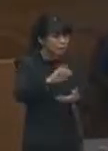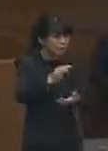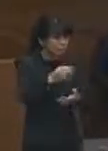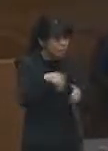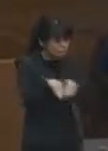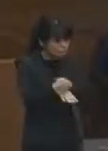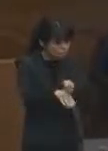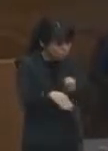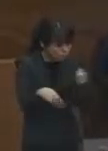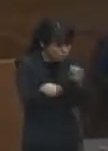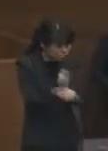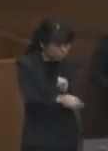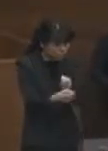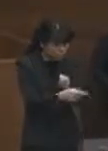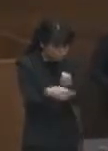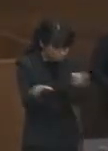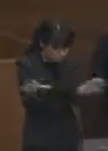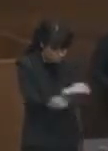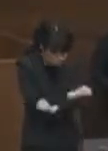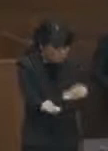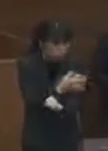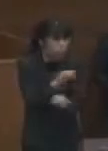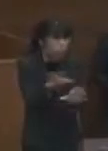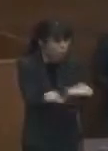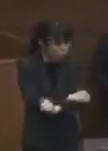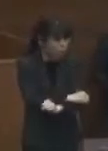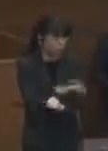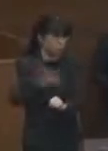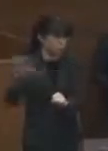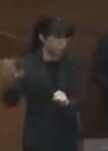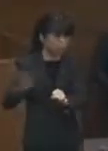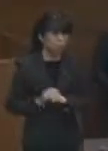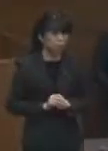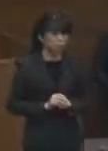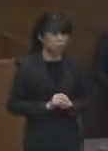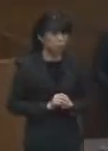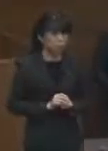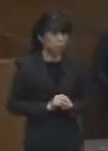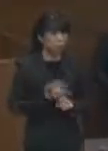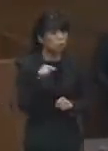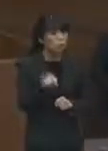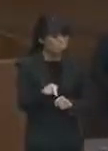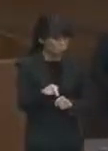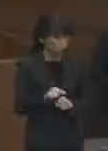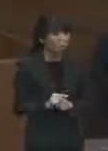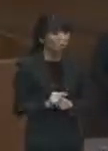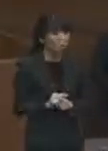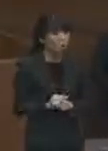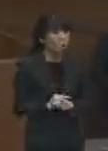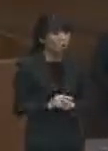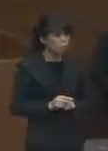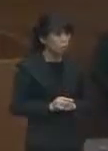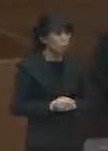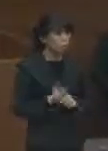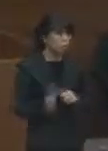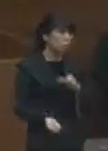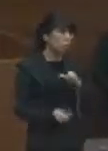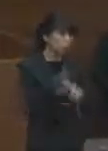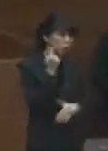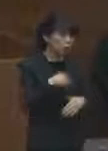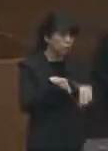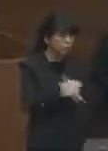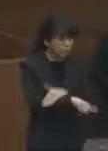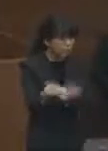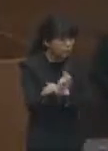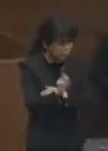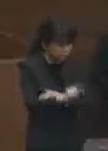等の金銭が紛失するという事案が発生いたしました。こうしたことから、これら事案の発生原因の分析